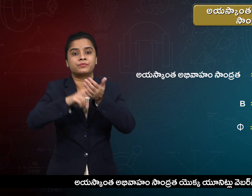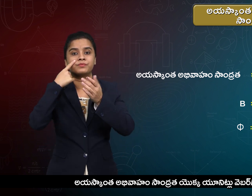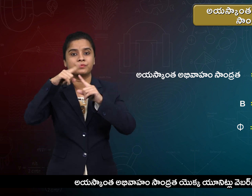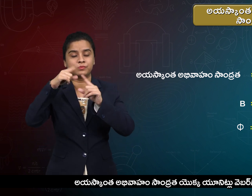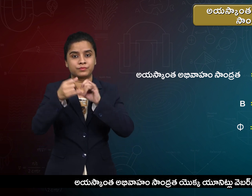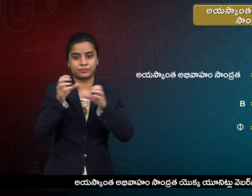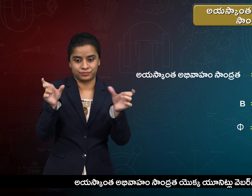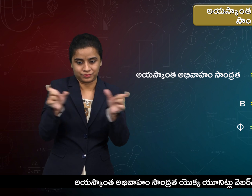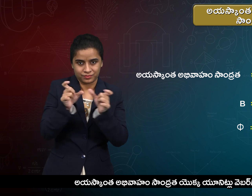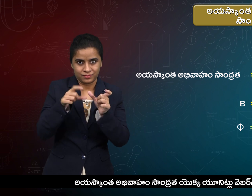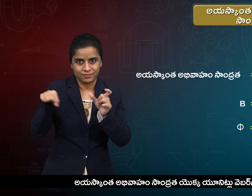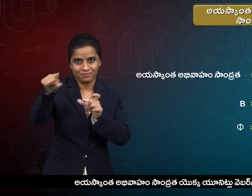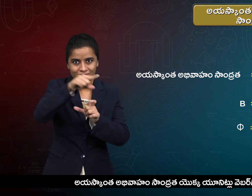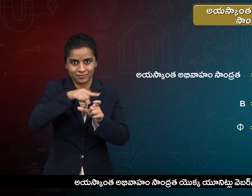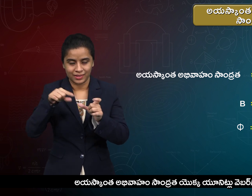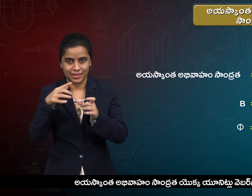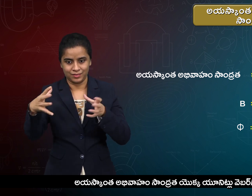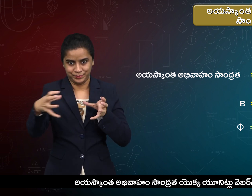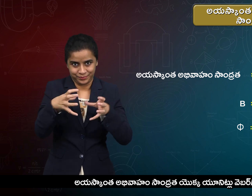అయస్కాంత అభివాహం సాంద్రత యొక్క యూనిట్లు